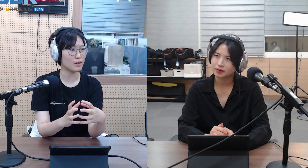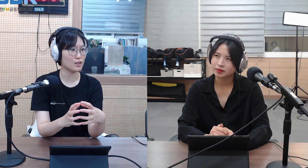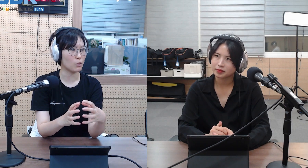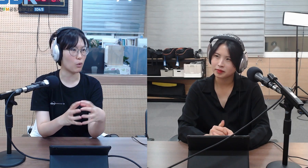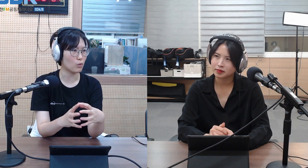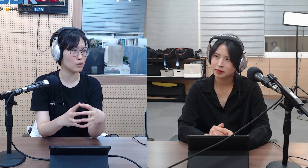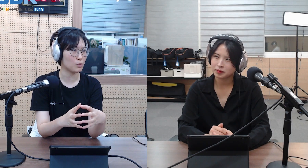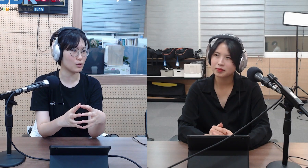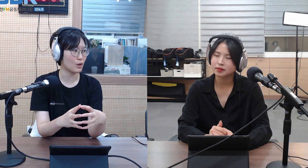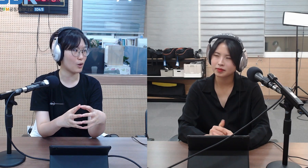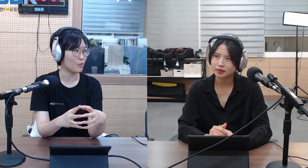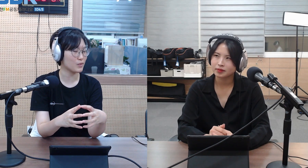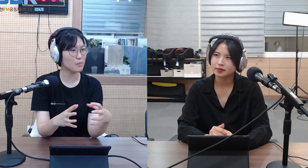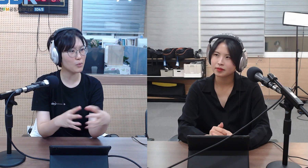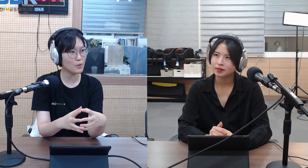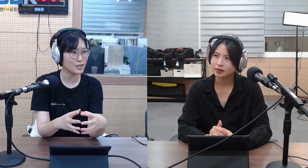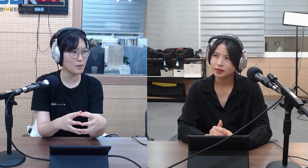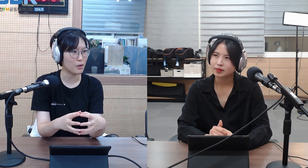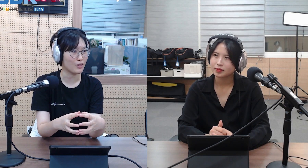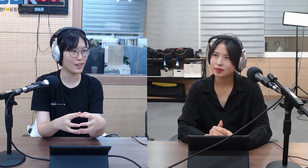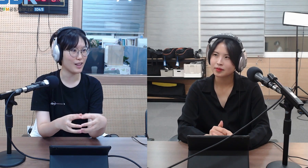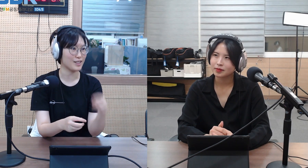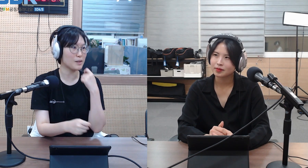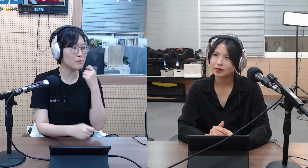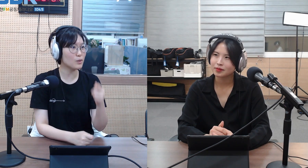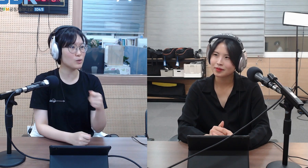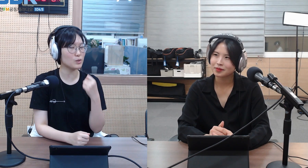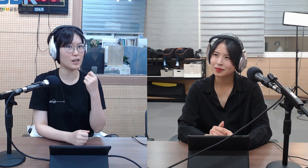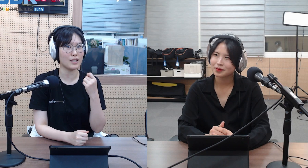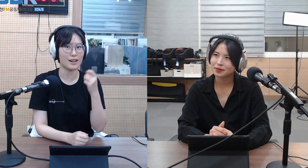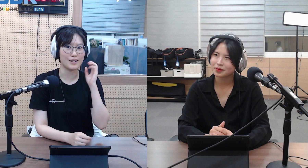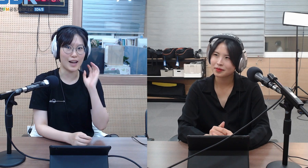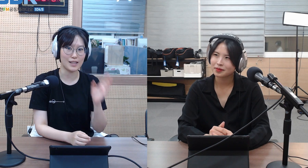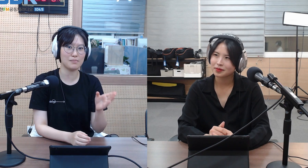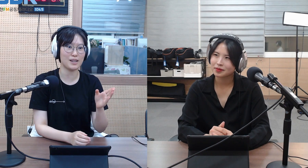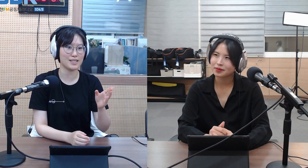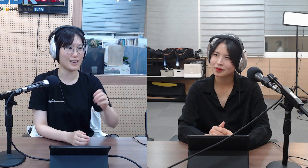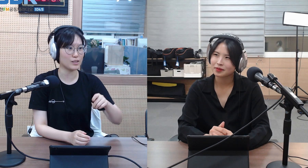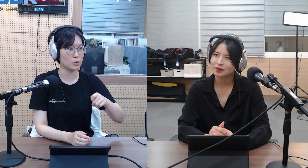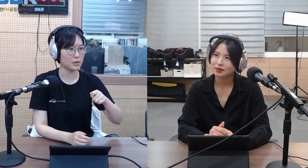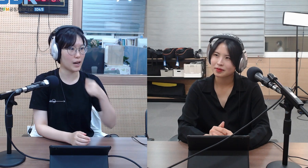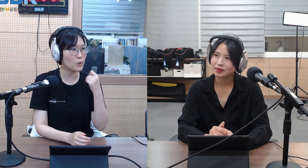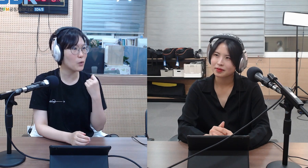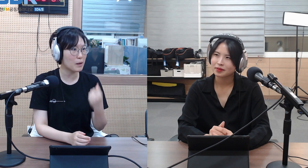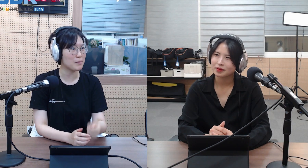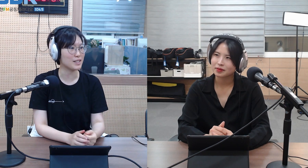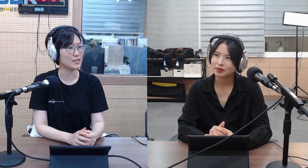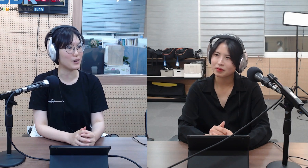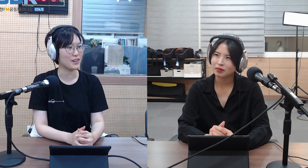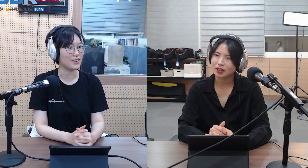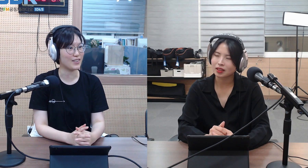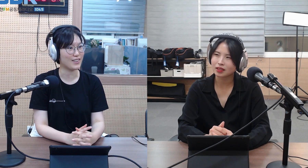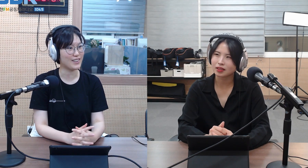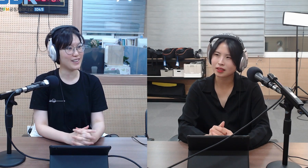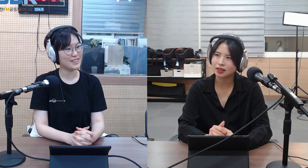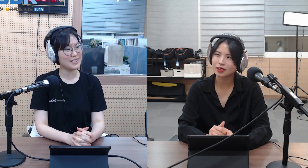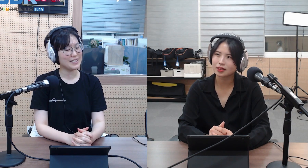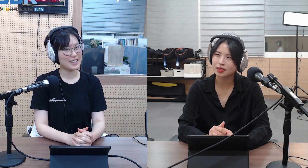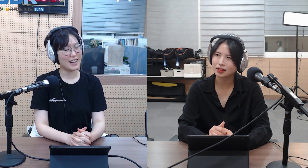너무 먹고 싶어서 짬뽕을 시켜 먹었는데 짬뽕조차 약간 다른 맛이랑 좀 달콤한 맛인 거예요.